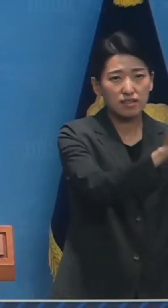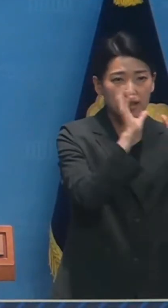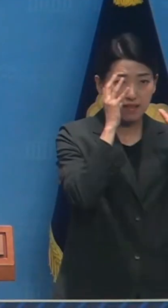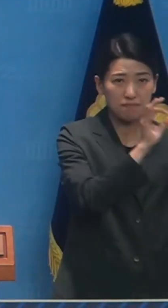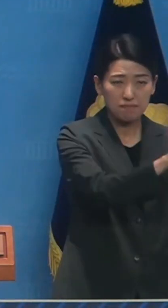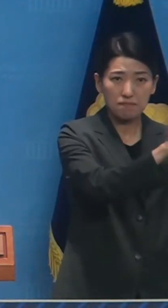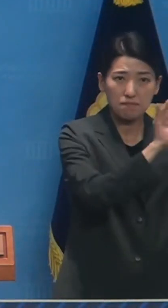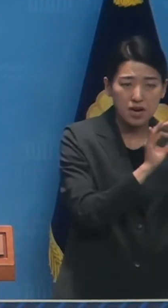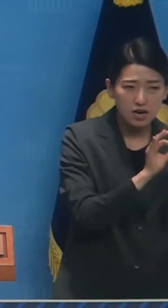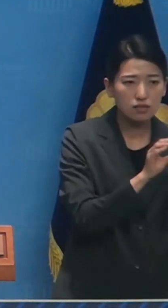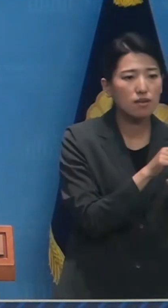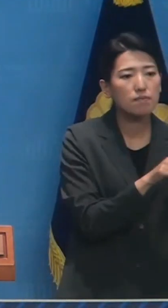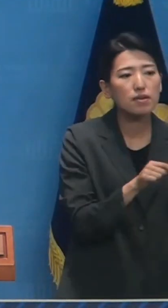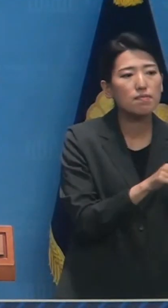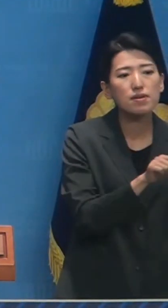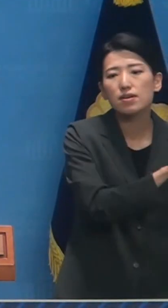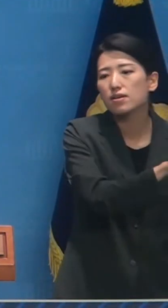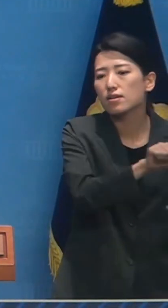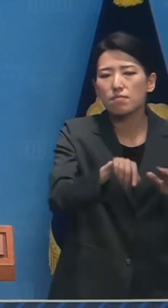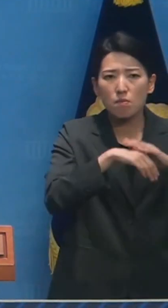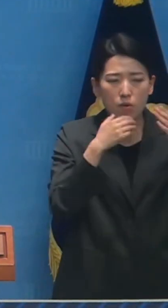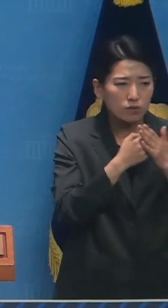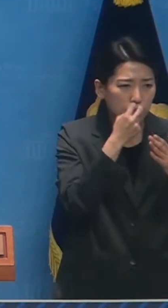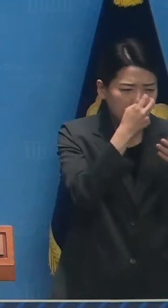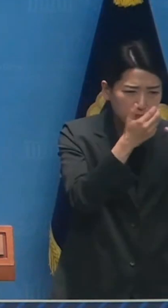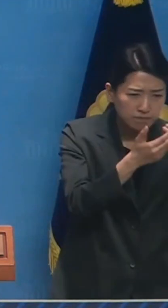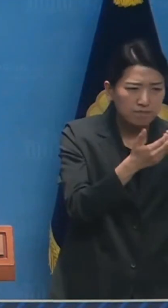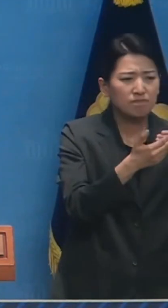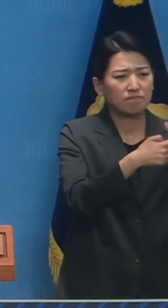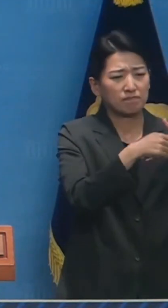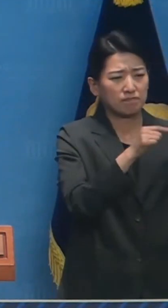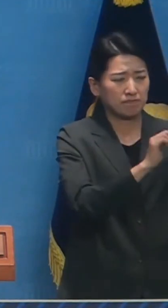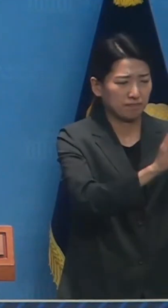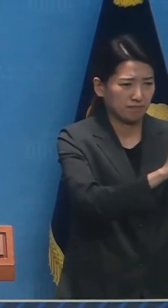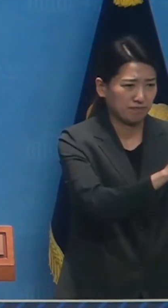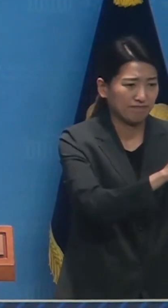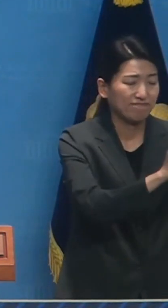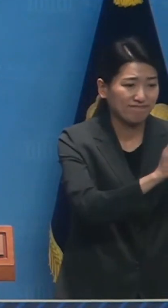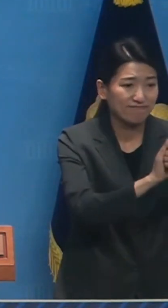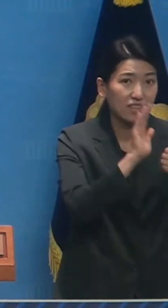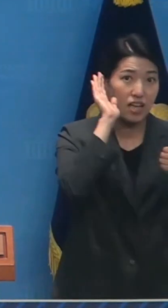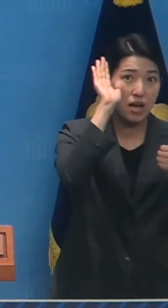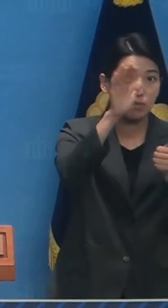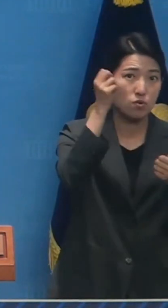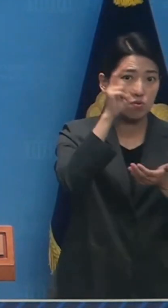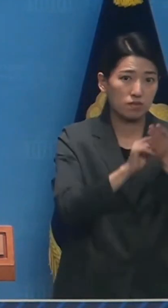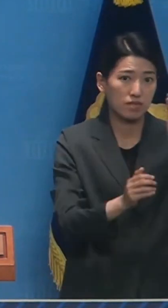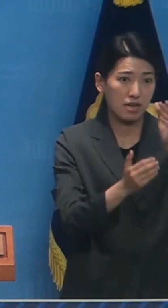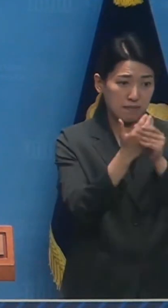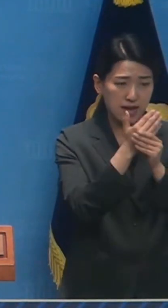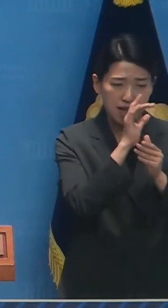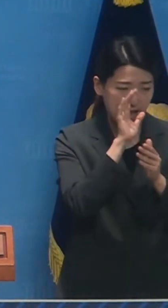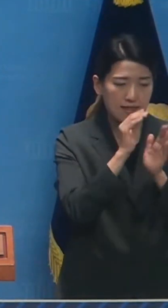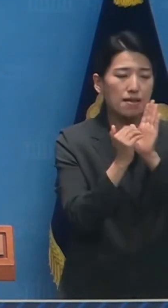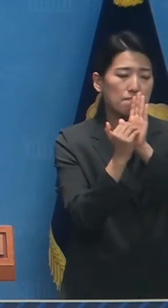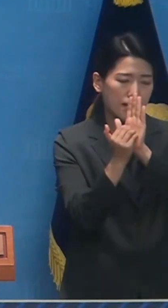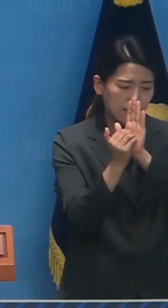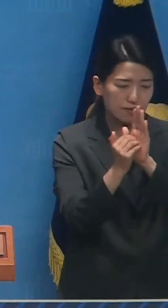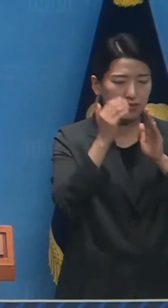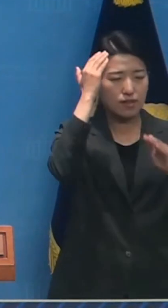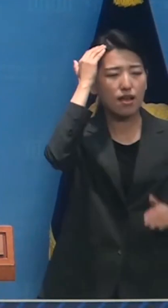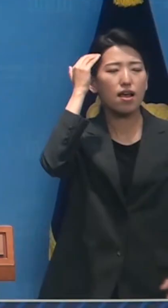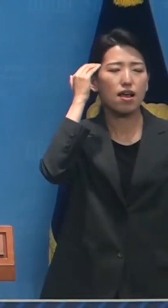참상을 낱낱이 밝히고 어루만져 다시는 이러한 일이 발생하지 않도록